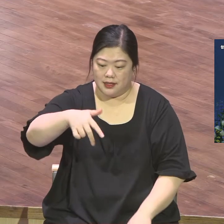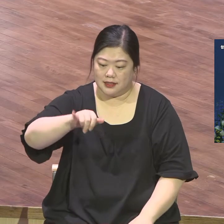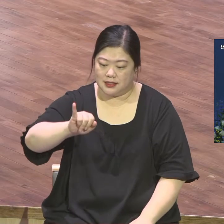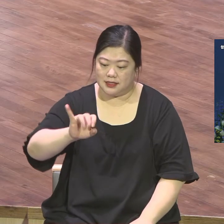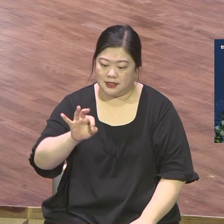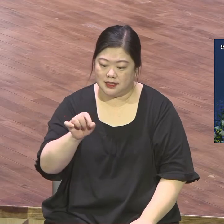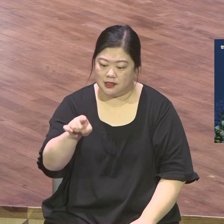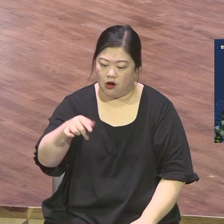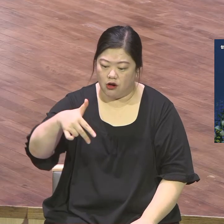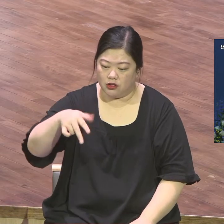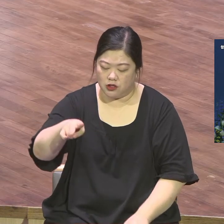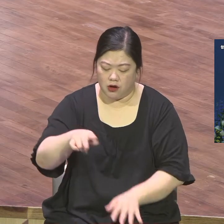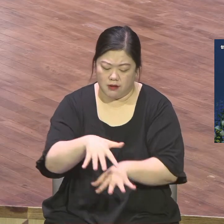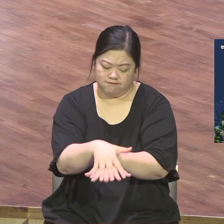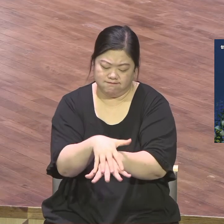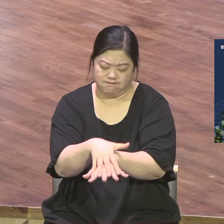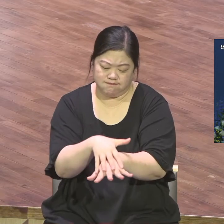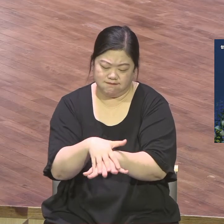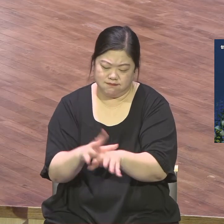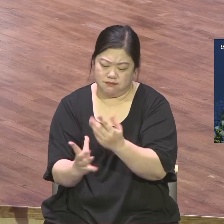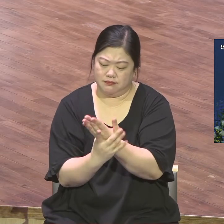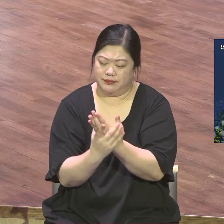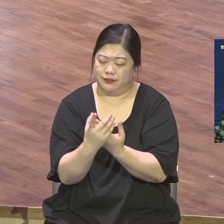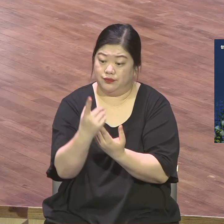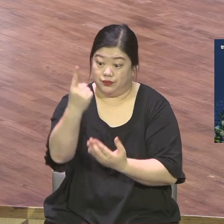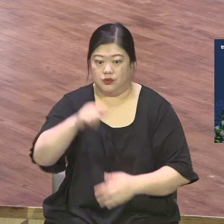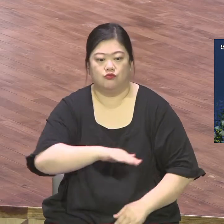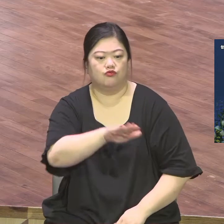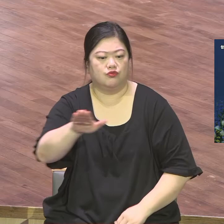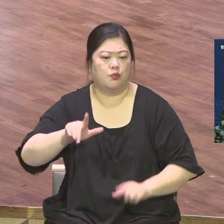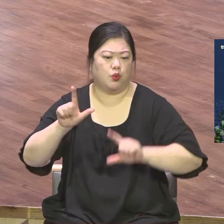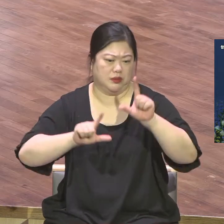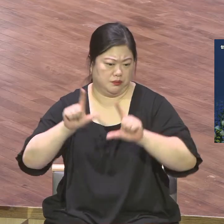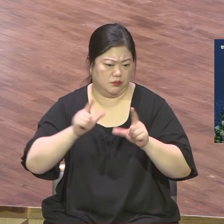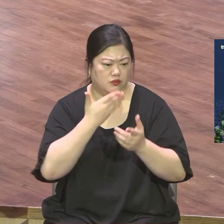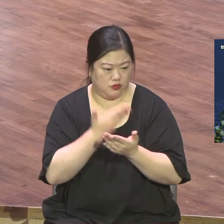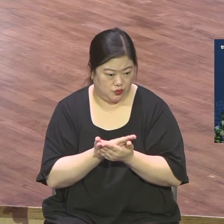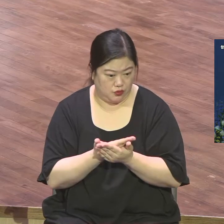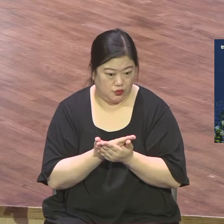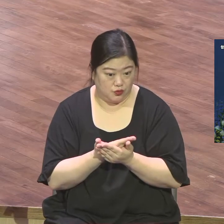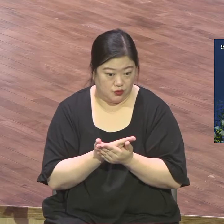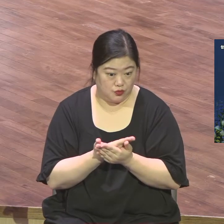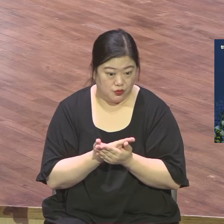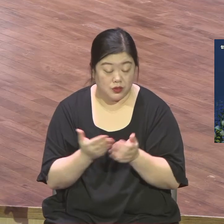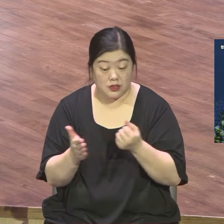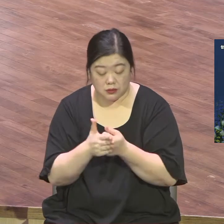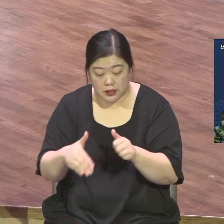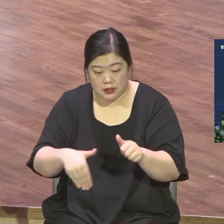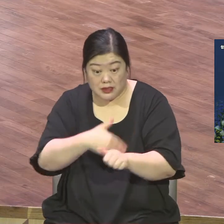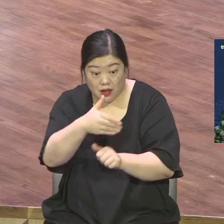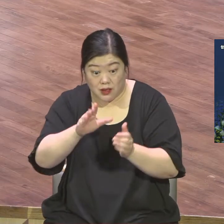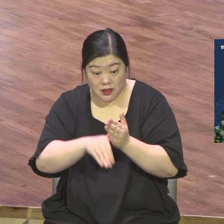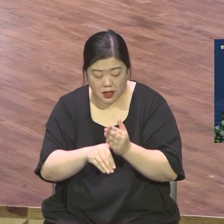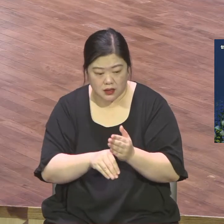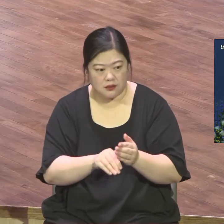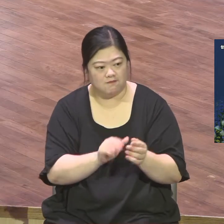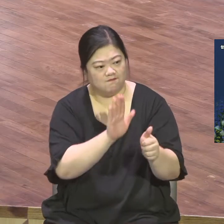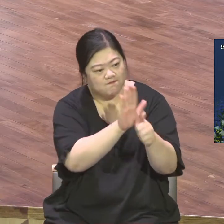가지시 바랍니다. 그걸 가져야 돼요. 그래서 어떤 상황 속에서도 수로를